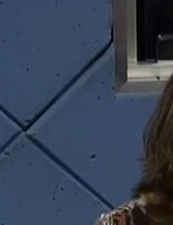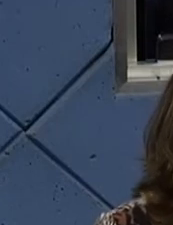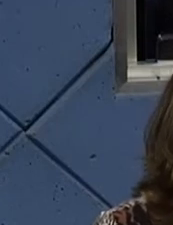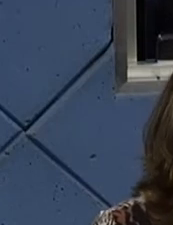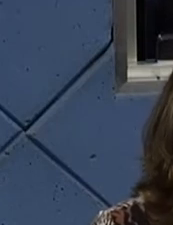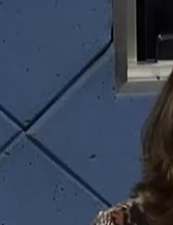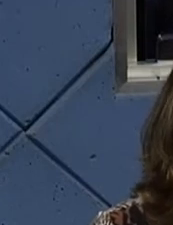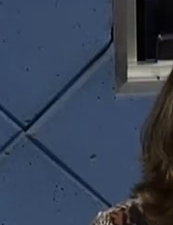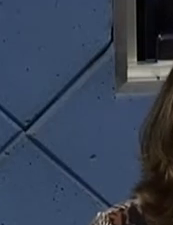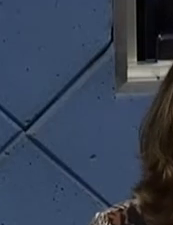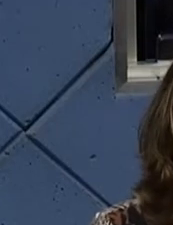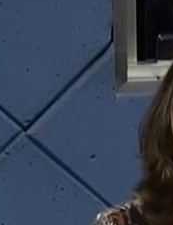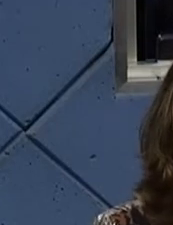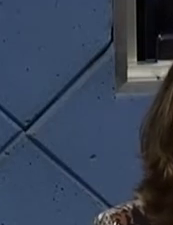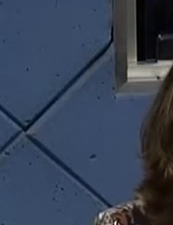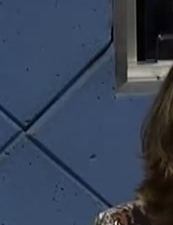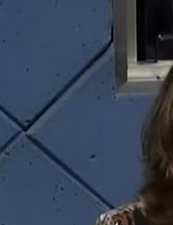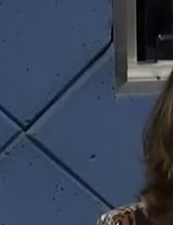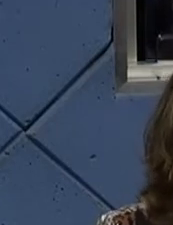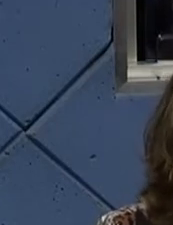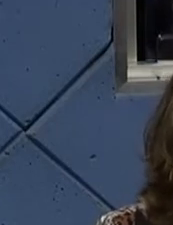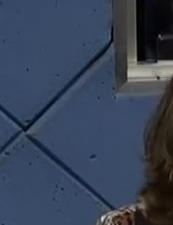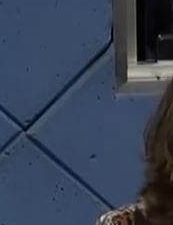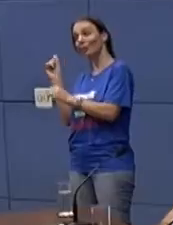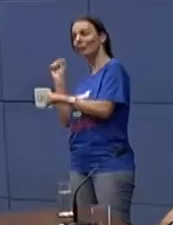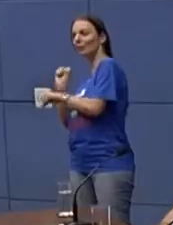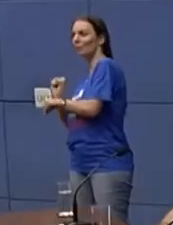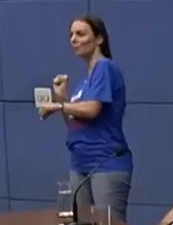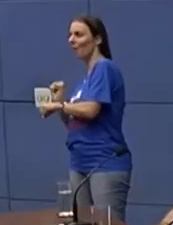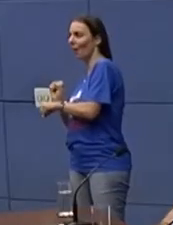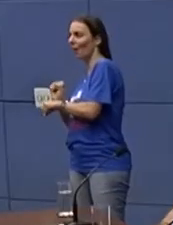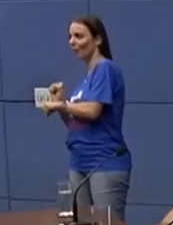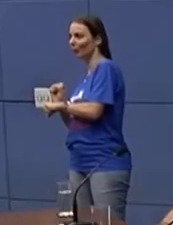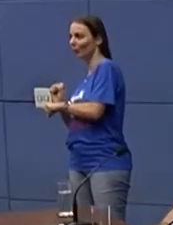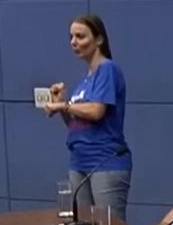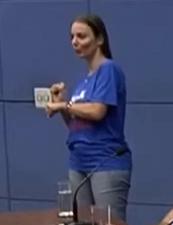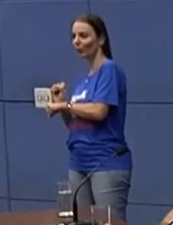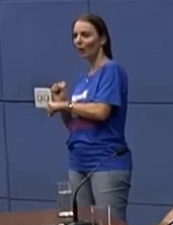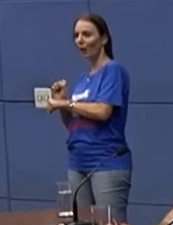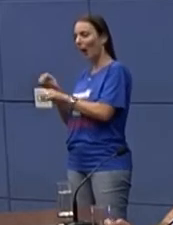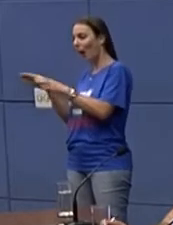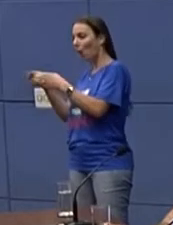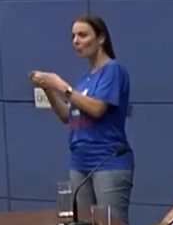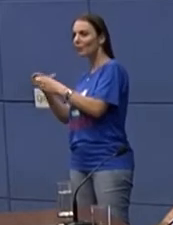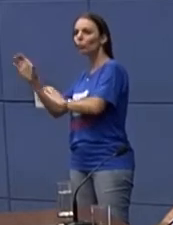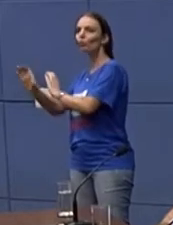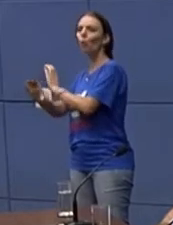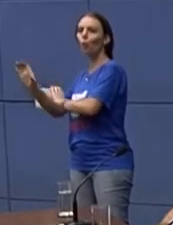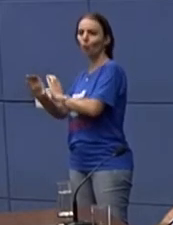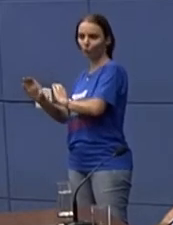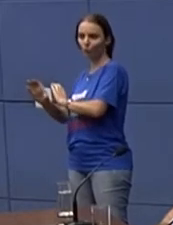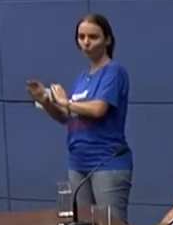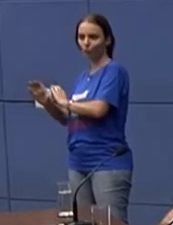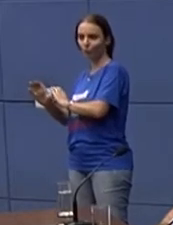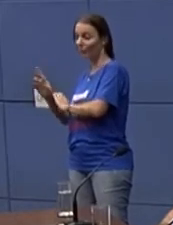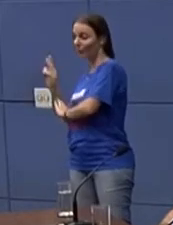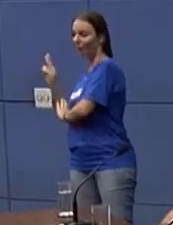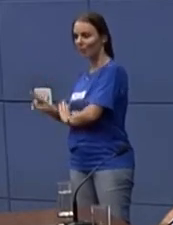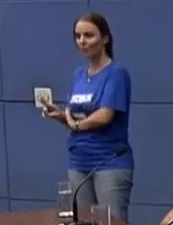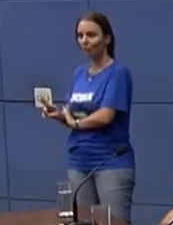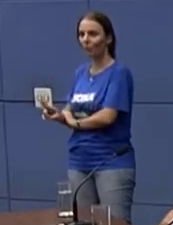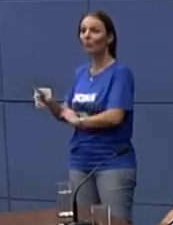RH, ele está esperando um posicionamento da comissão de concurso, porque nós temos um grande problema